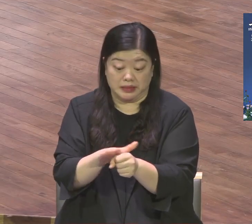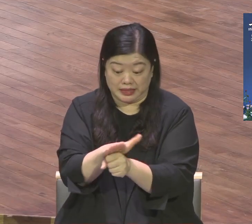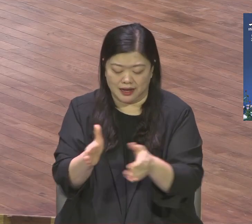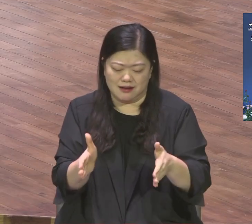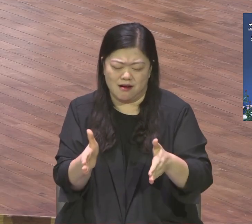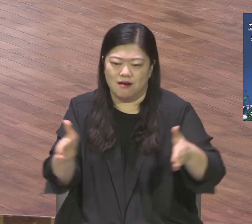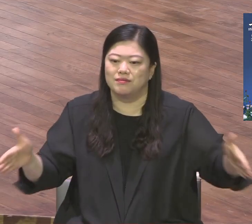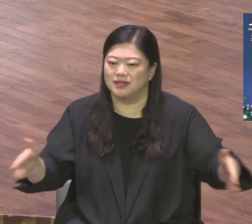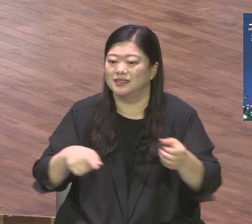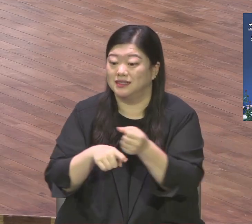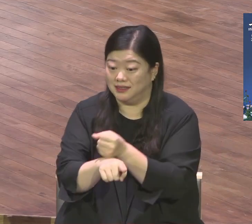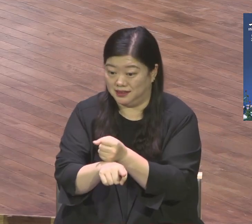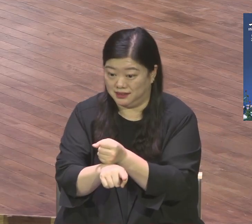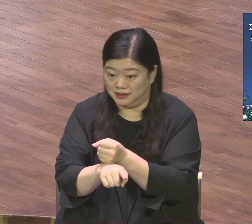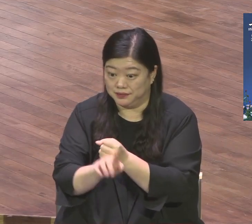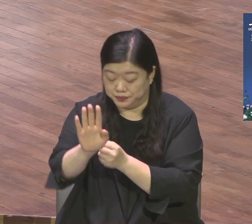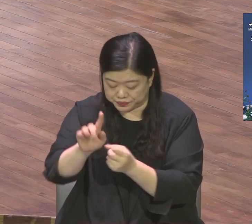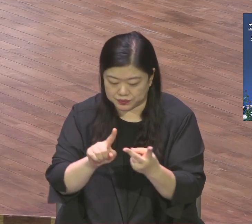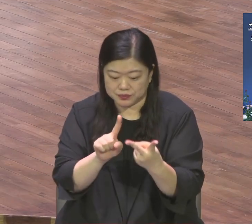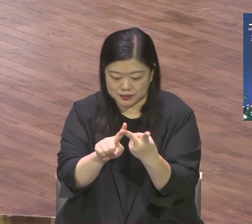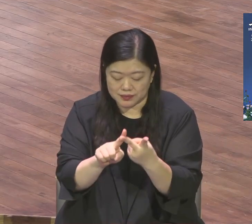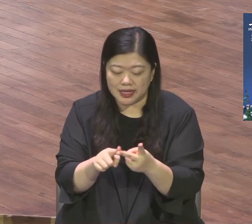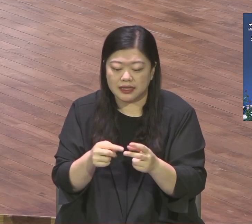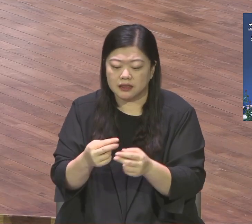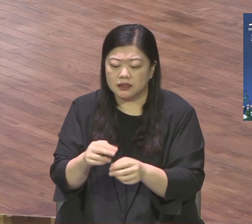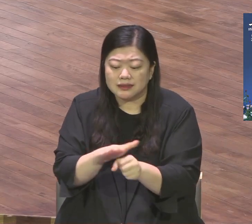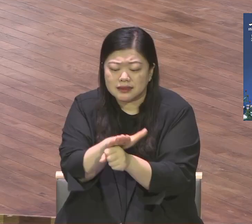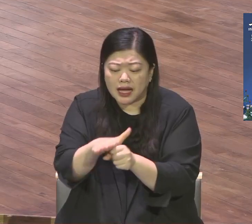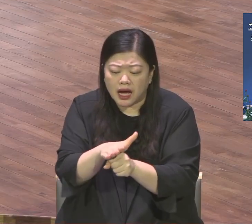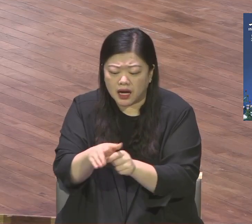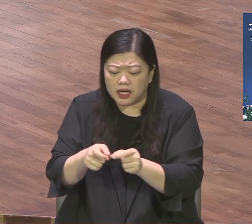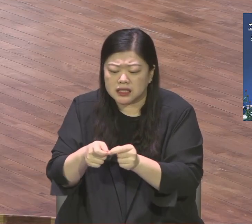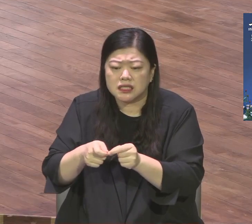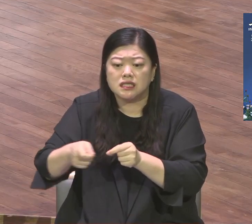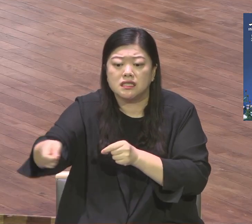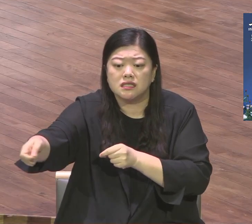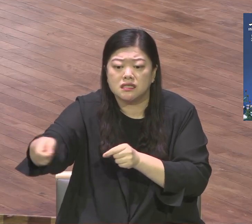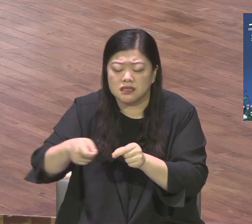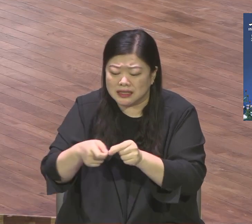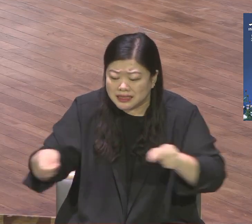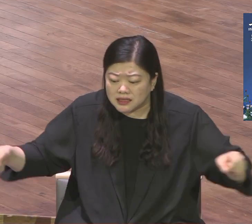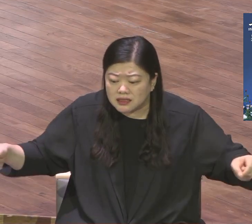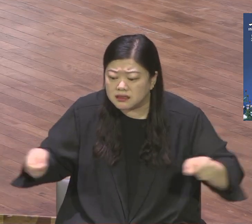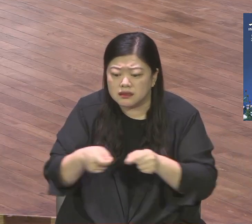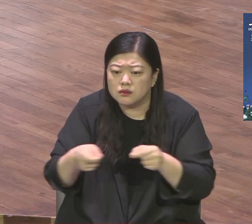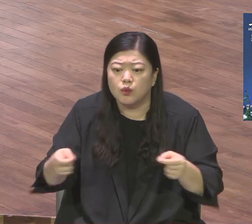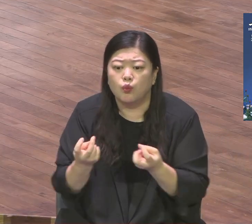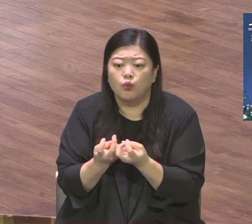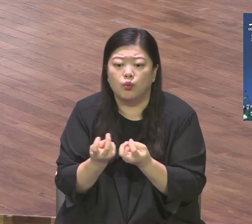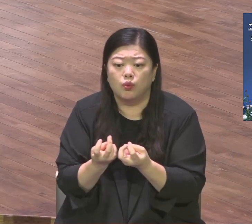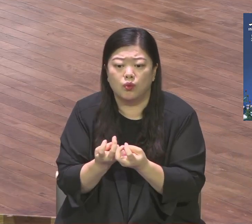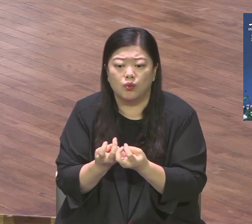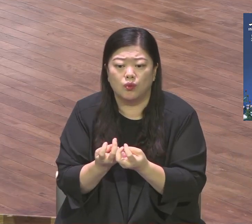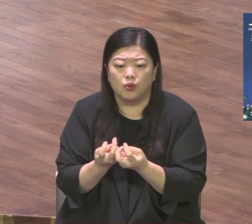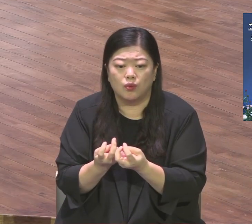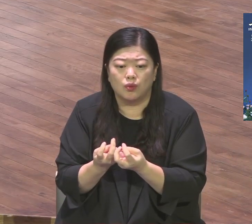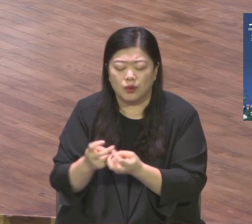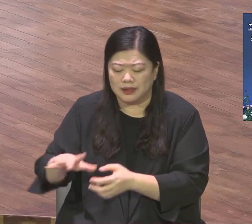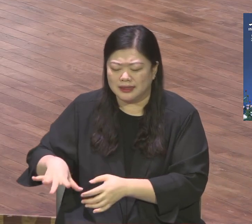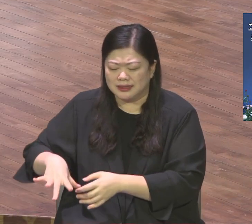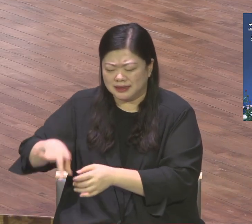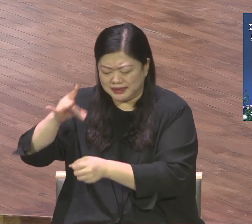되게 되죠. 그리고 길이는 길이. 그 이 사랑과 길이 길이. 창조부터